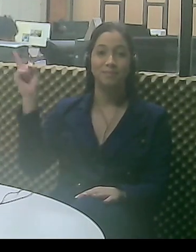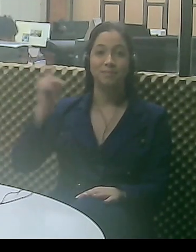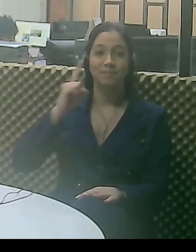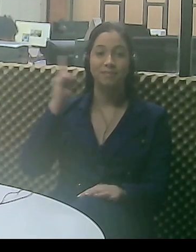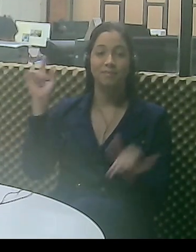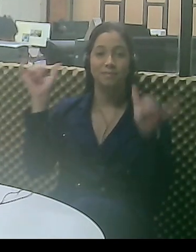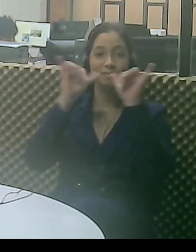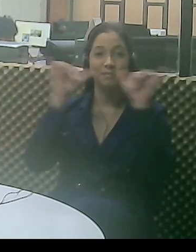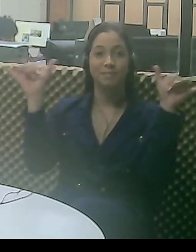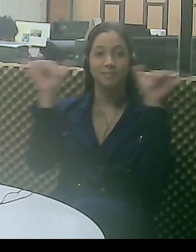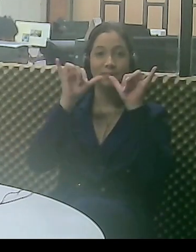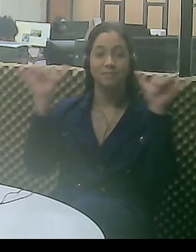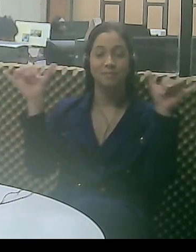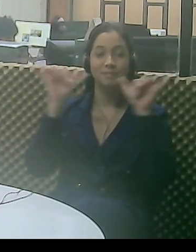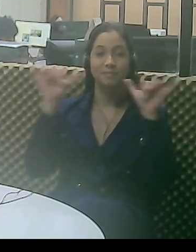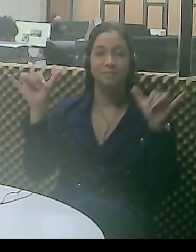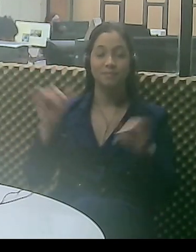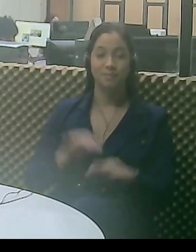Giro de